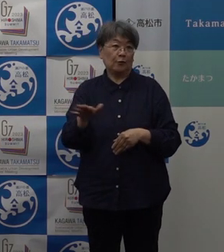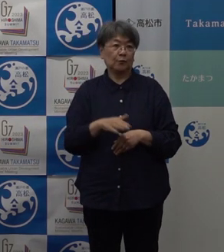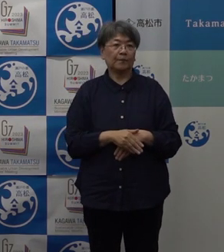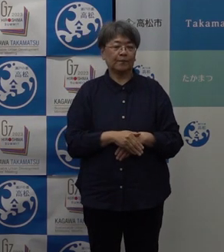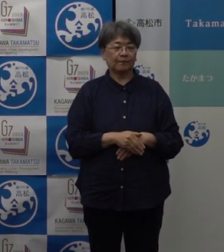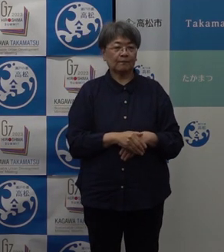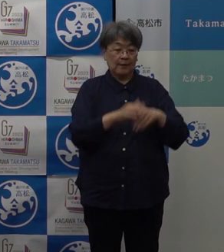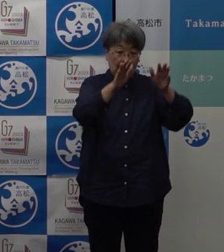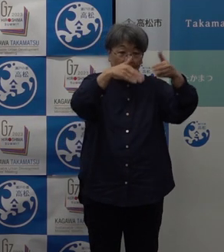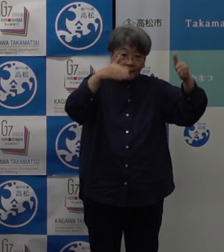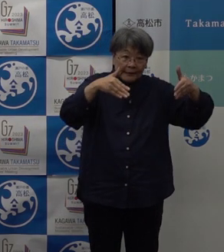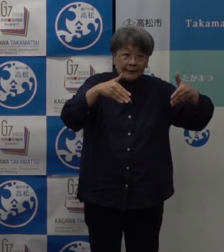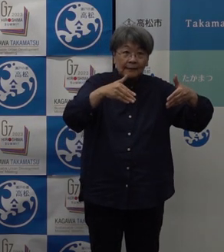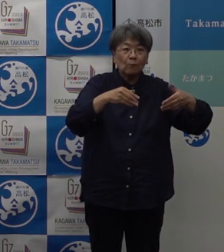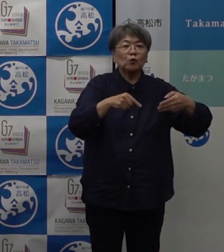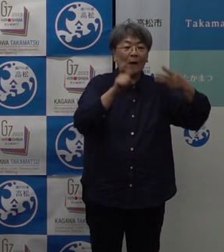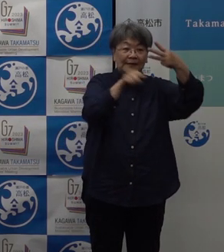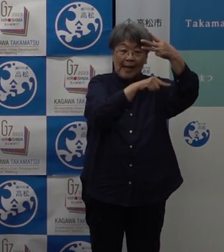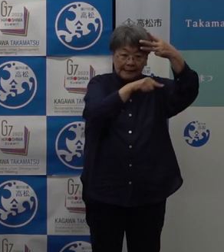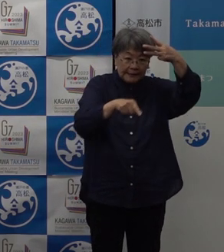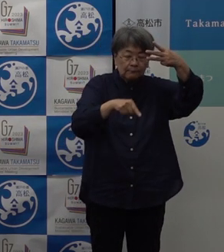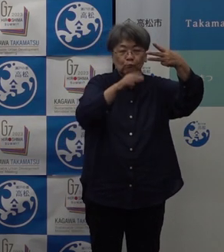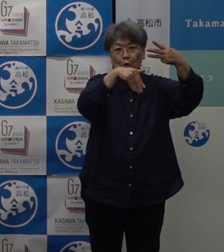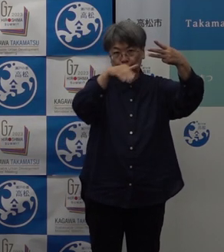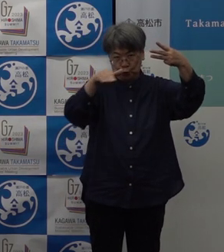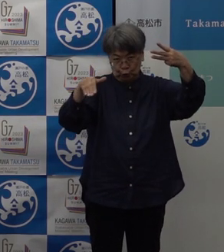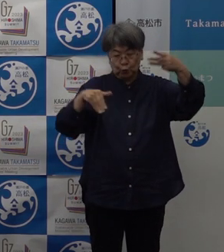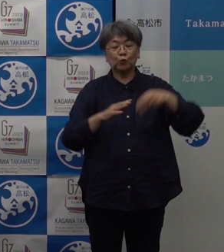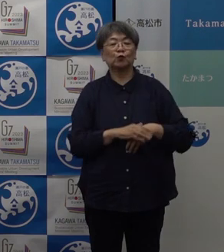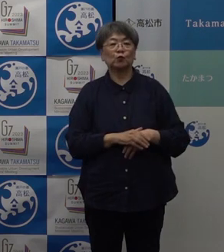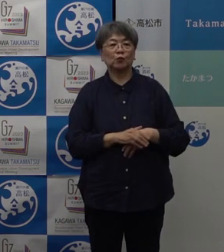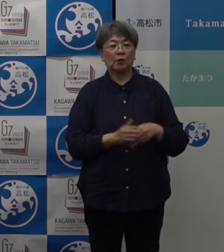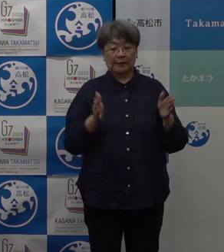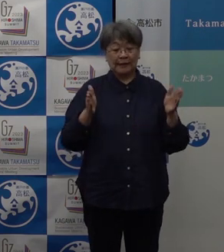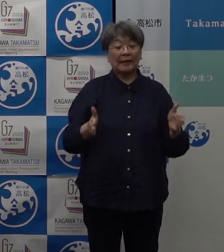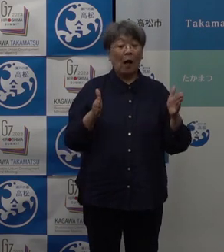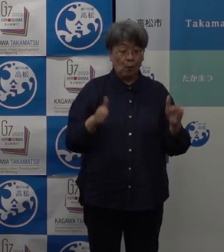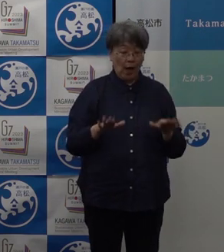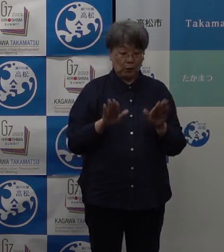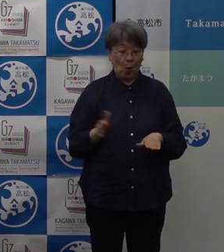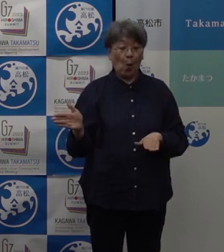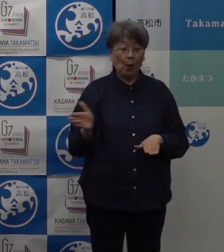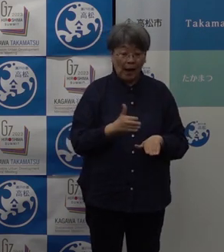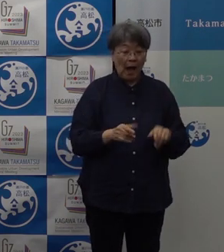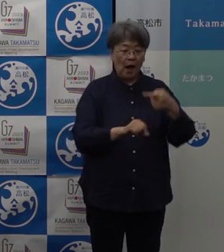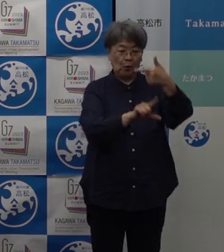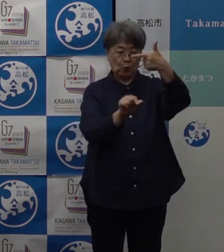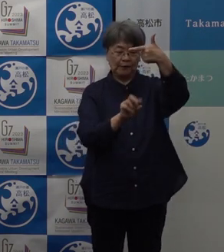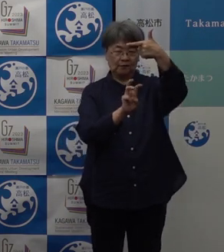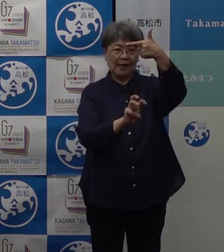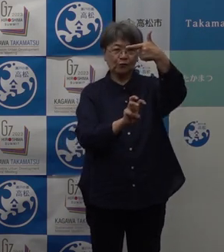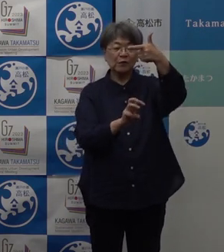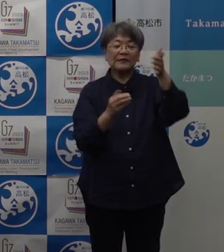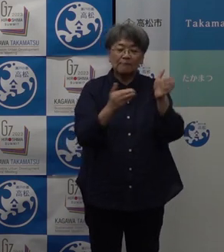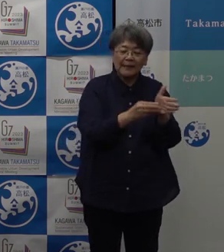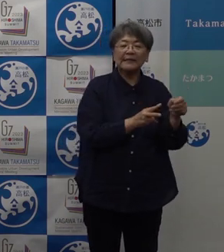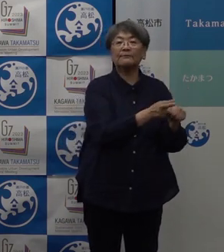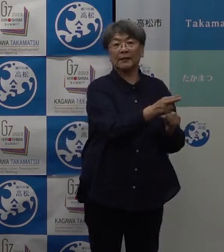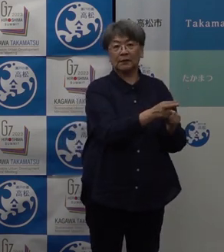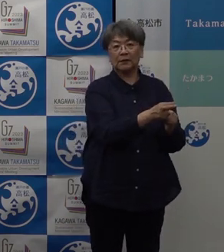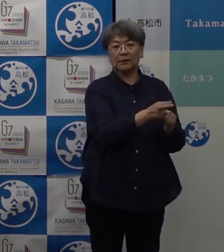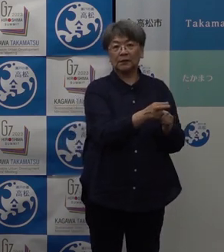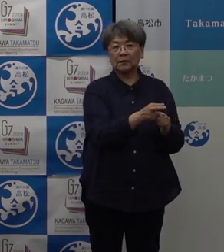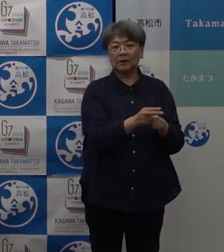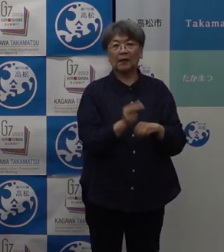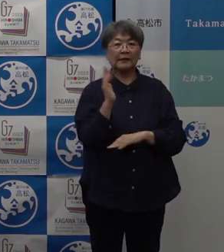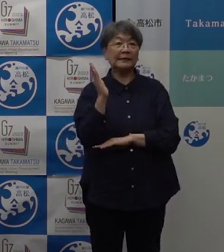日程とも3名といたしております。募集期間は本日から30日までということで、本市のホーム